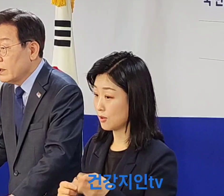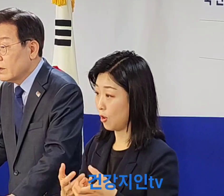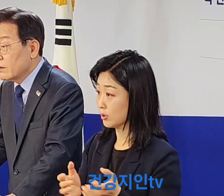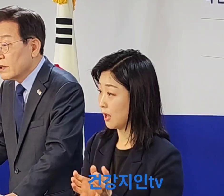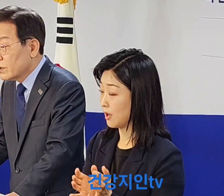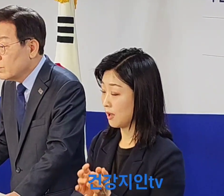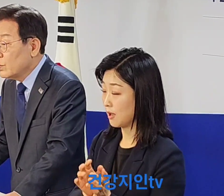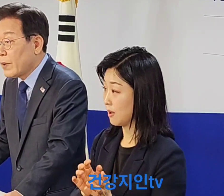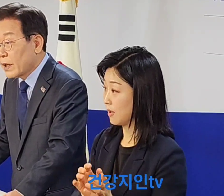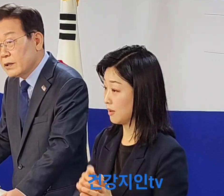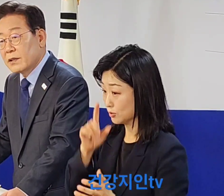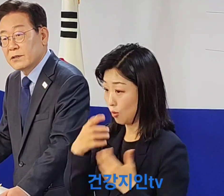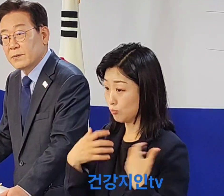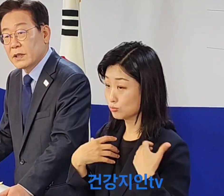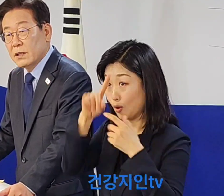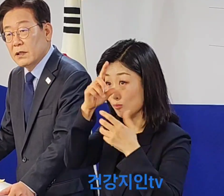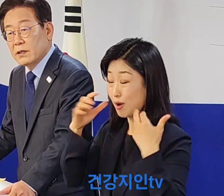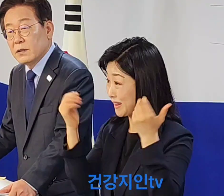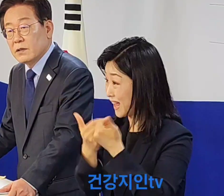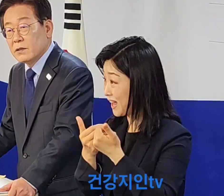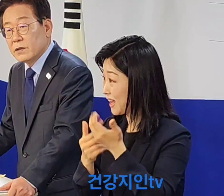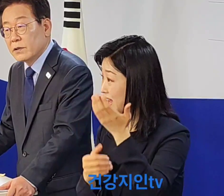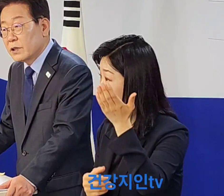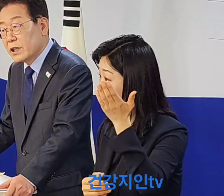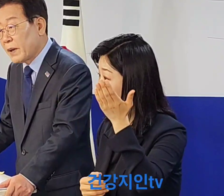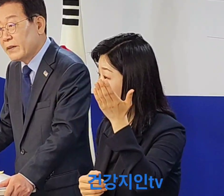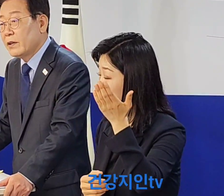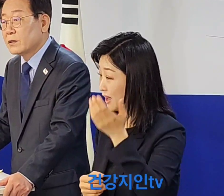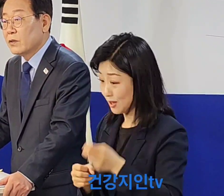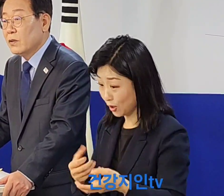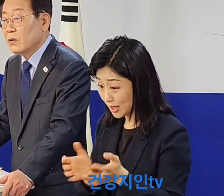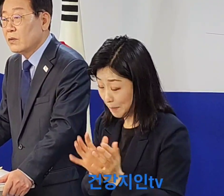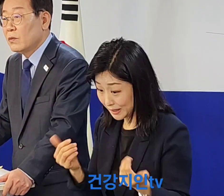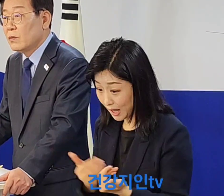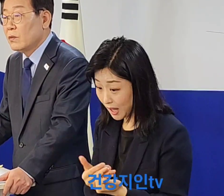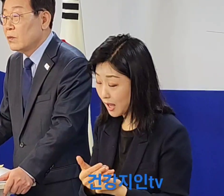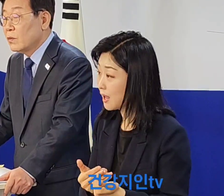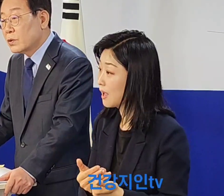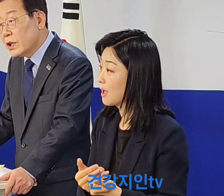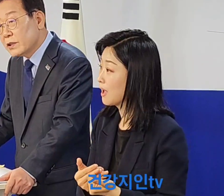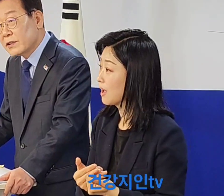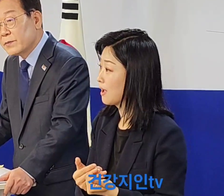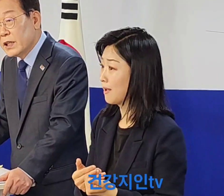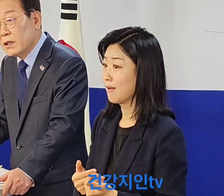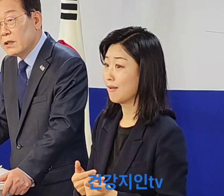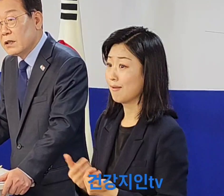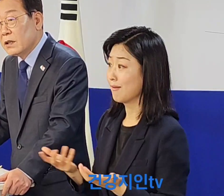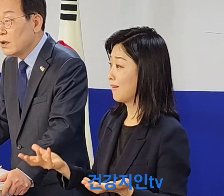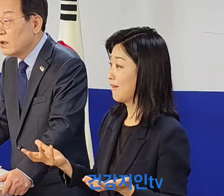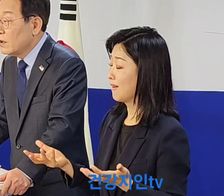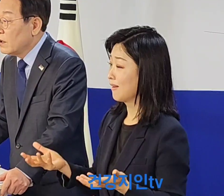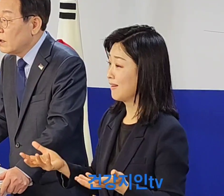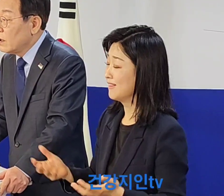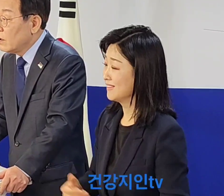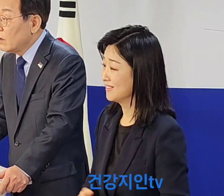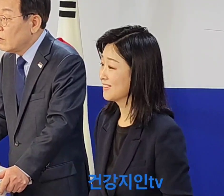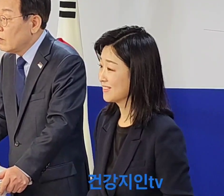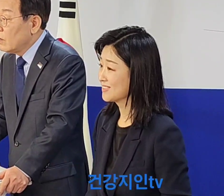그걸 정부가 반대했다는 것입니다. 여당이 반대를 했어요. 어떻게 하자는 겁니까?